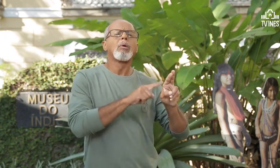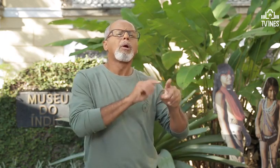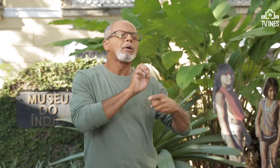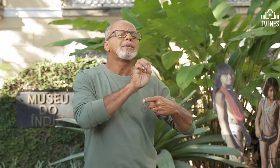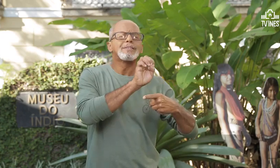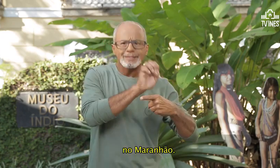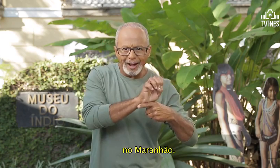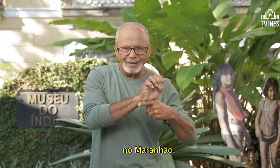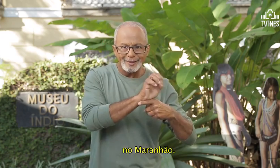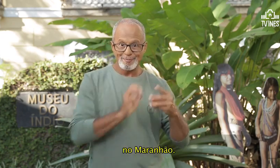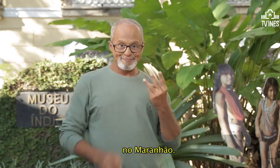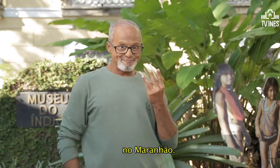no Maranhão.